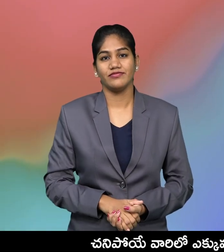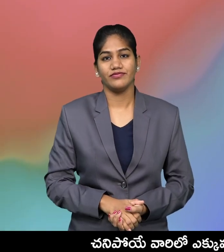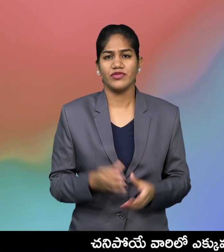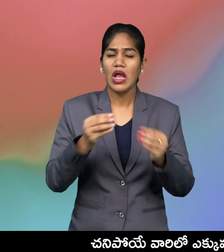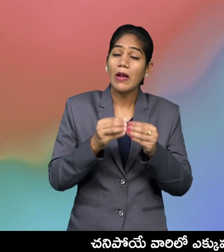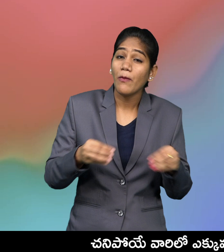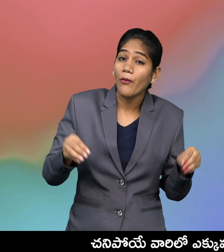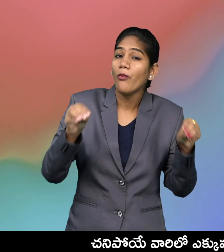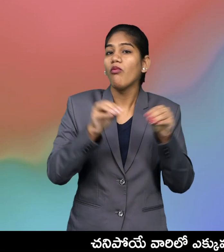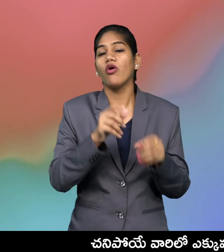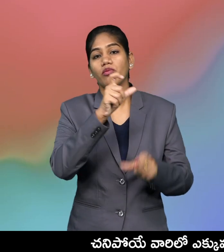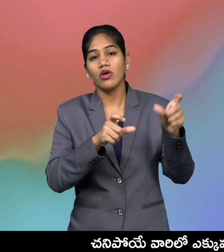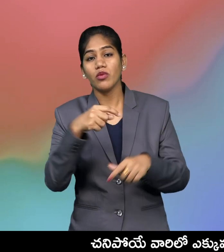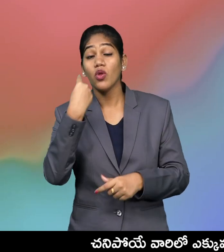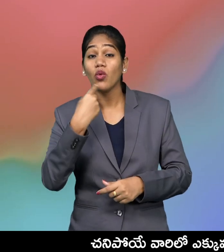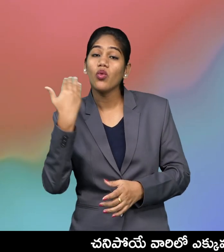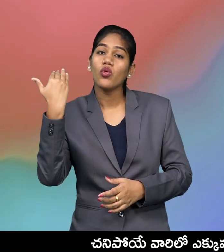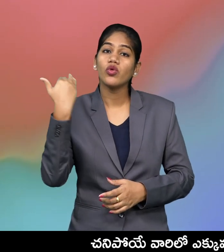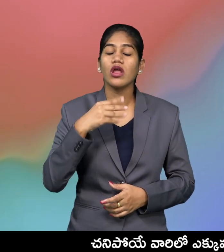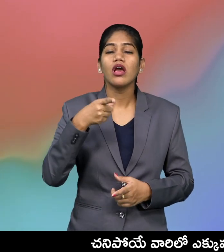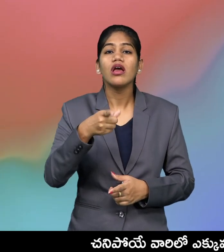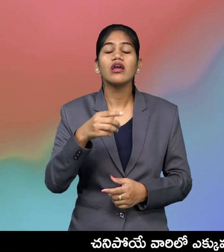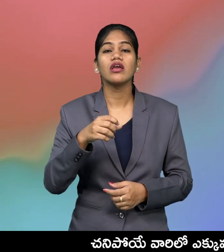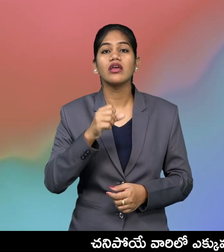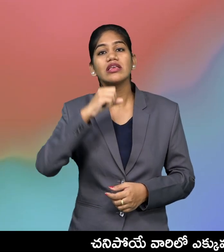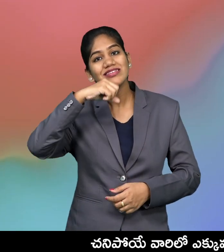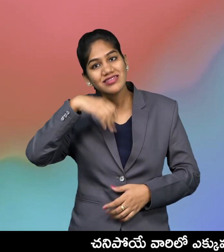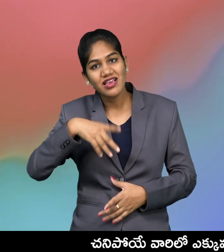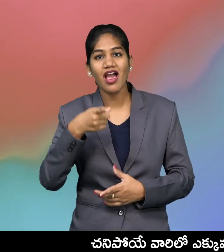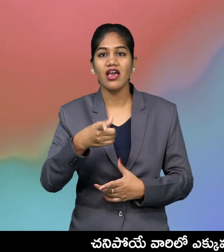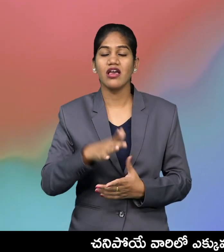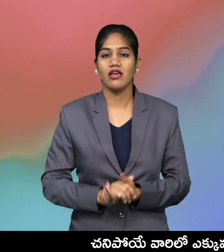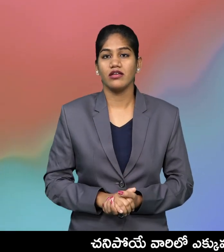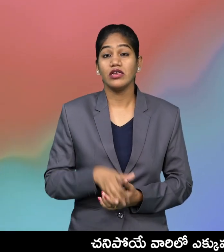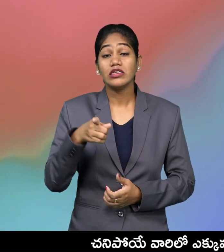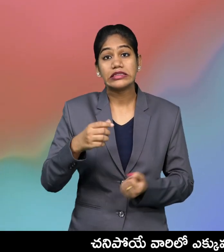చనిపోయే వారిలో ఎక్కువ మంది యువకులు మరియు కుటుంబాన్ని పోషించేవారు.